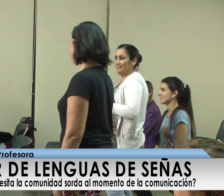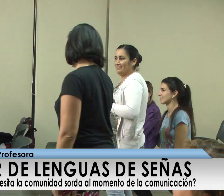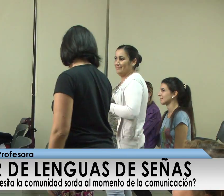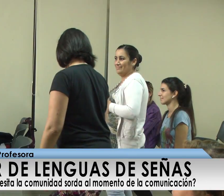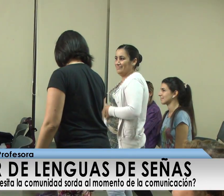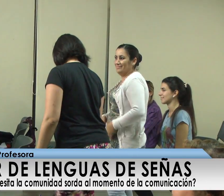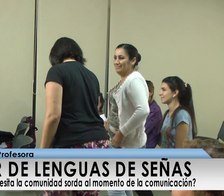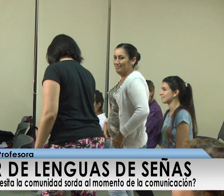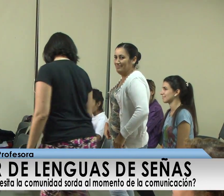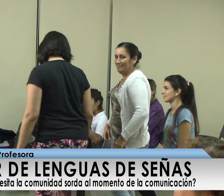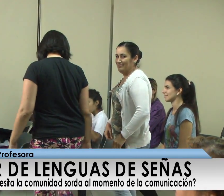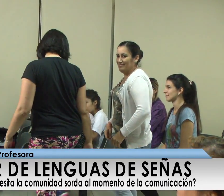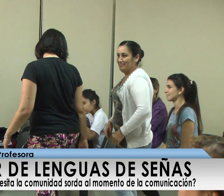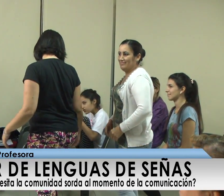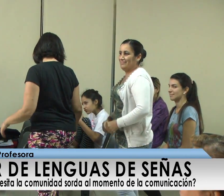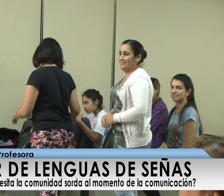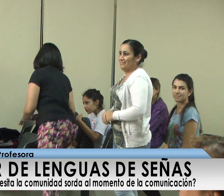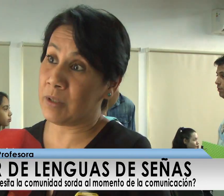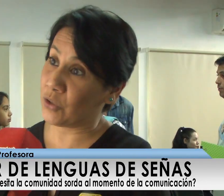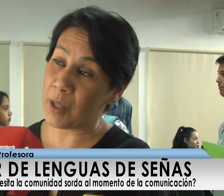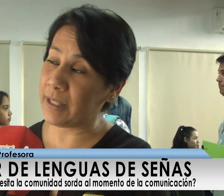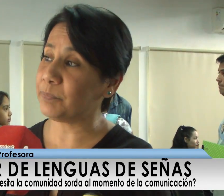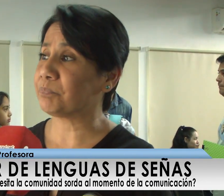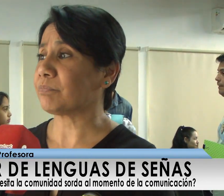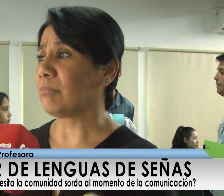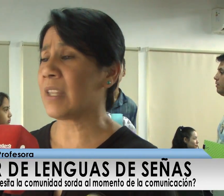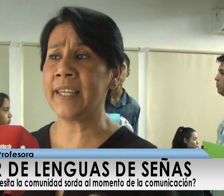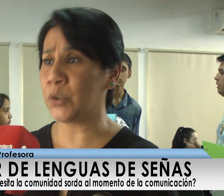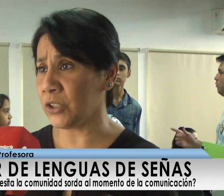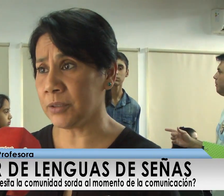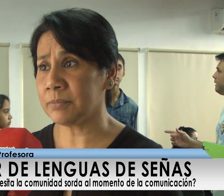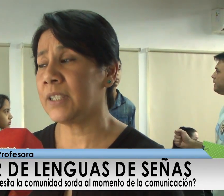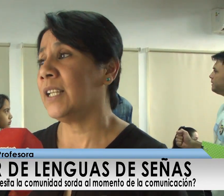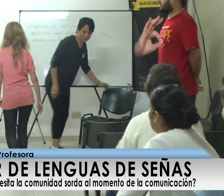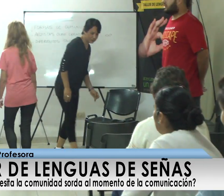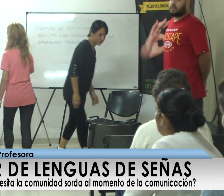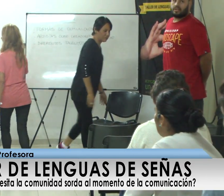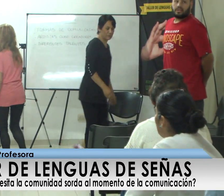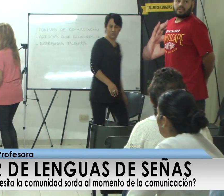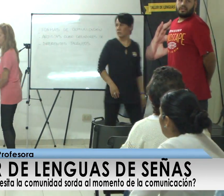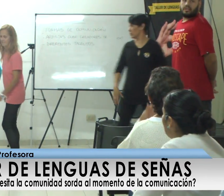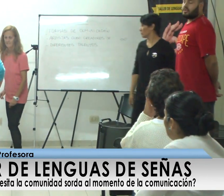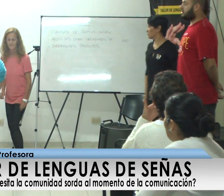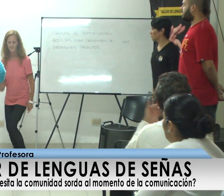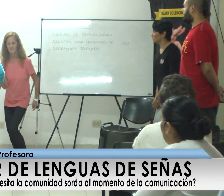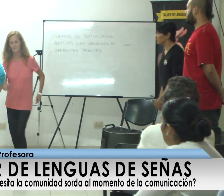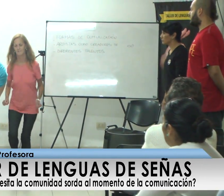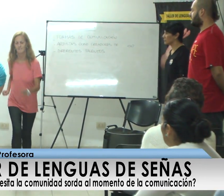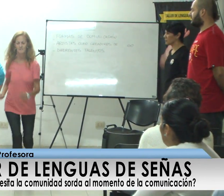abril, cada 15 días, o sea que nos vemos de nuevo el 22 de abril. Es gratuito. Y siempre va a ser de una hora. Tenemos de